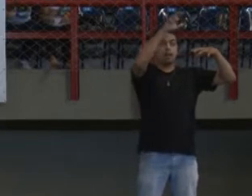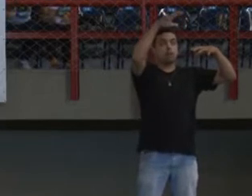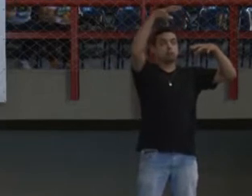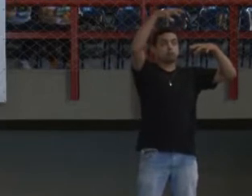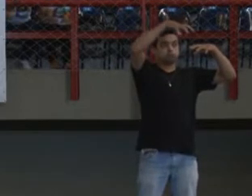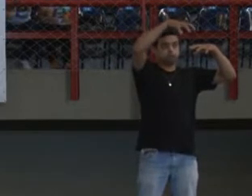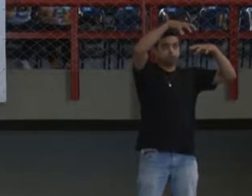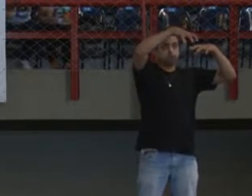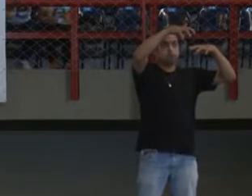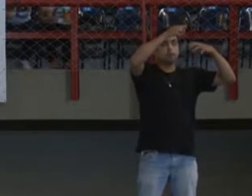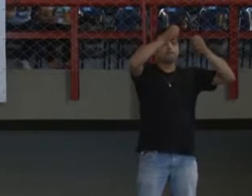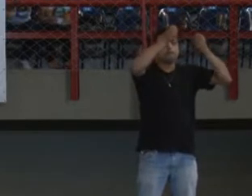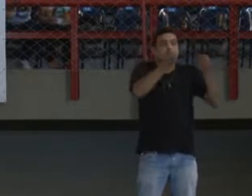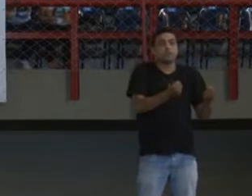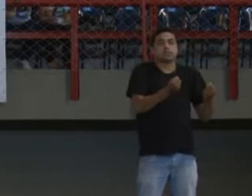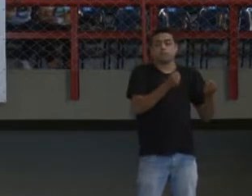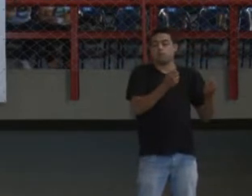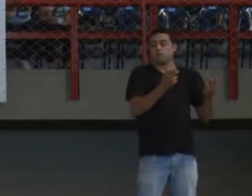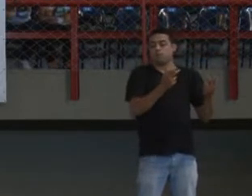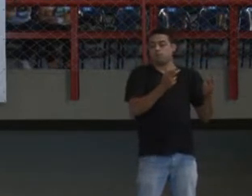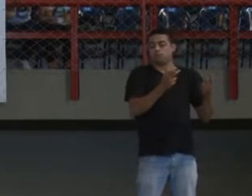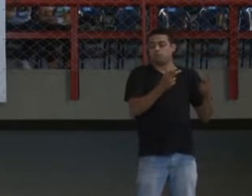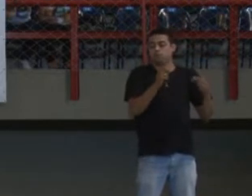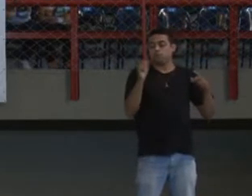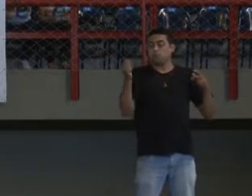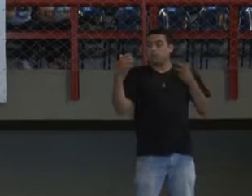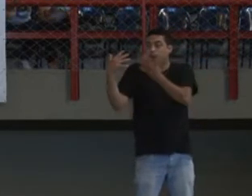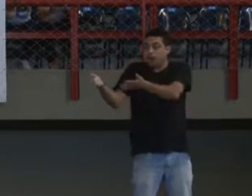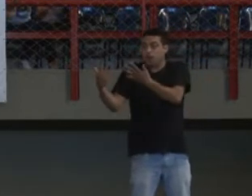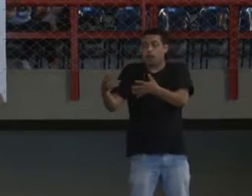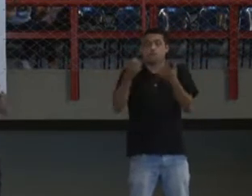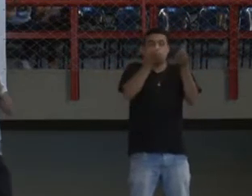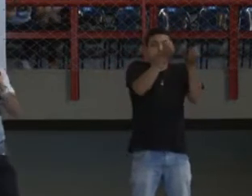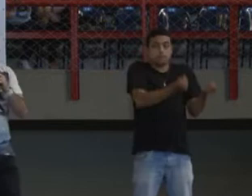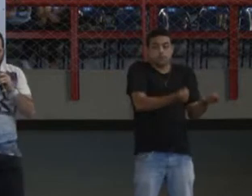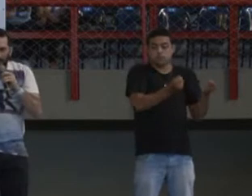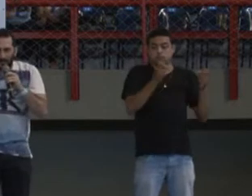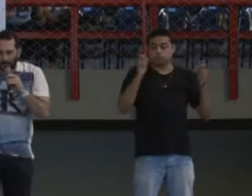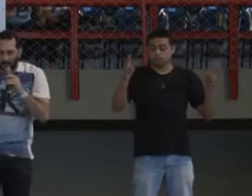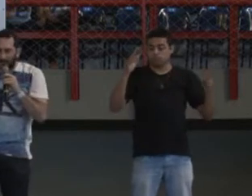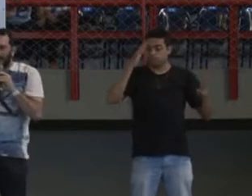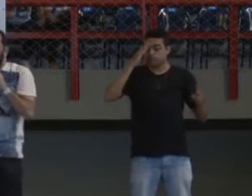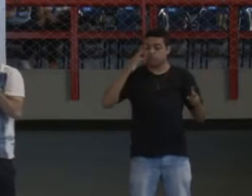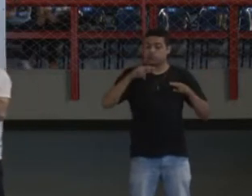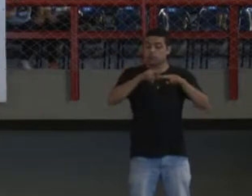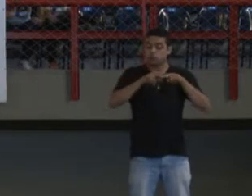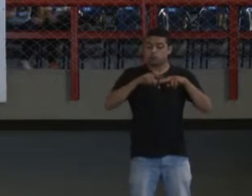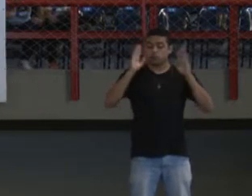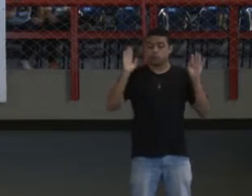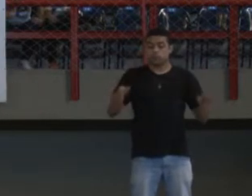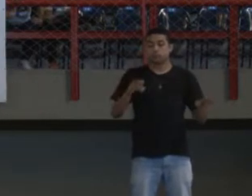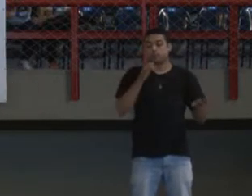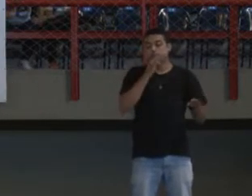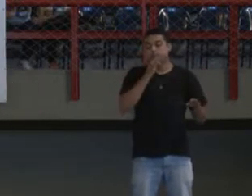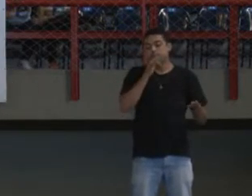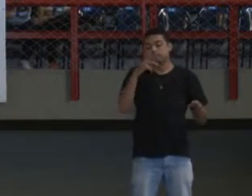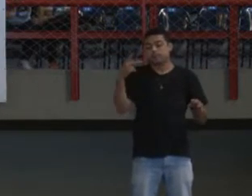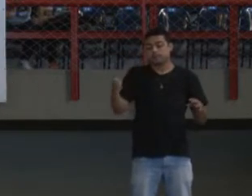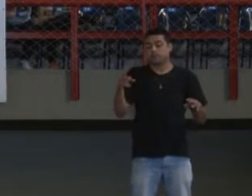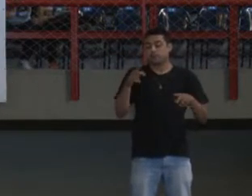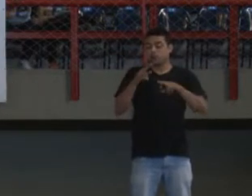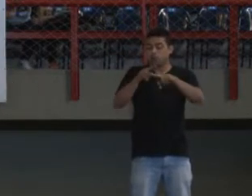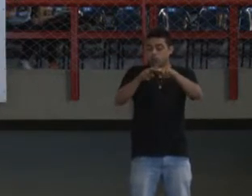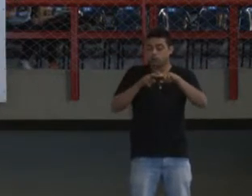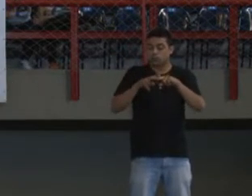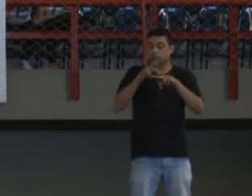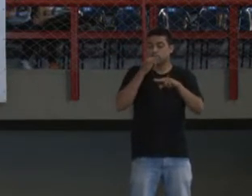cabeça. Pressão maior, pressão menor. Tranquilo? Então, nesse caso, o ar, quando